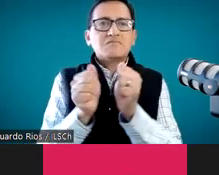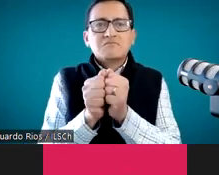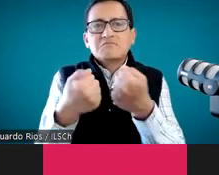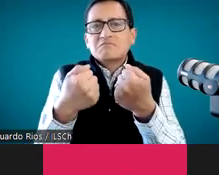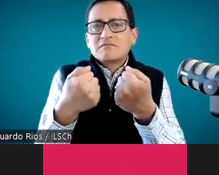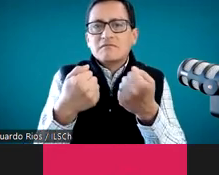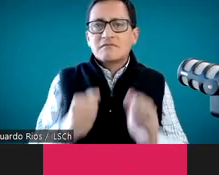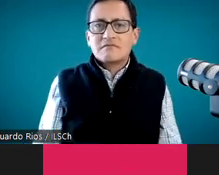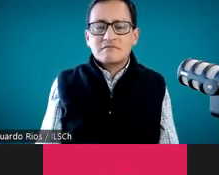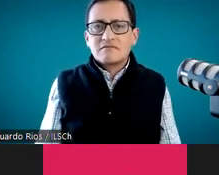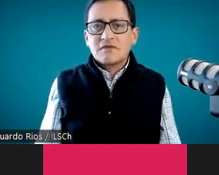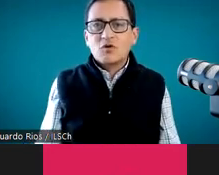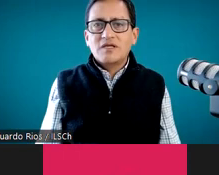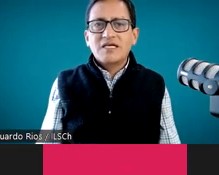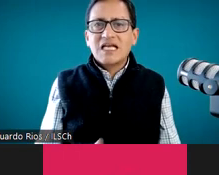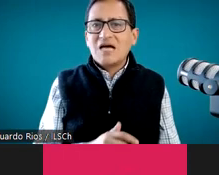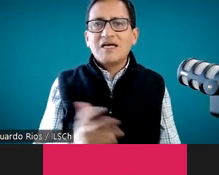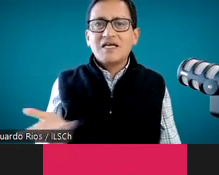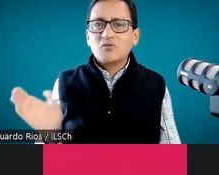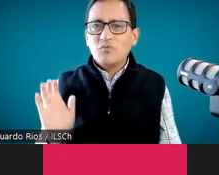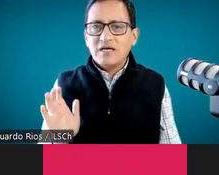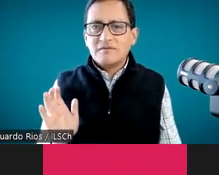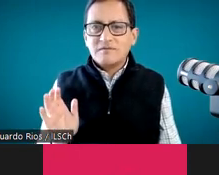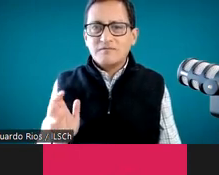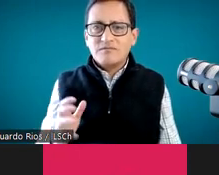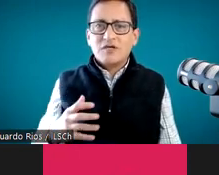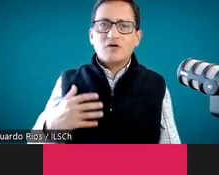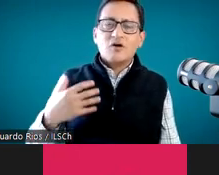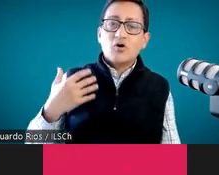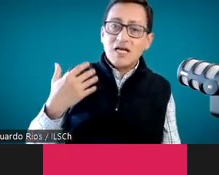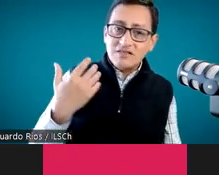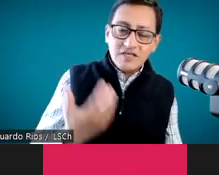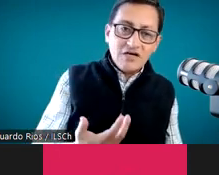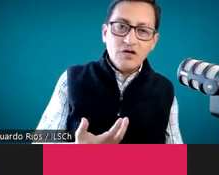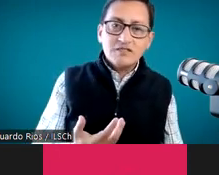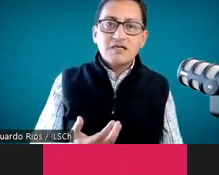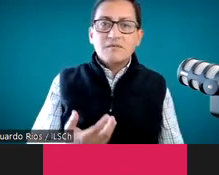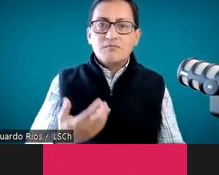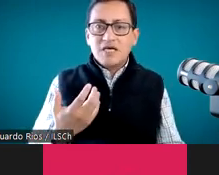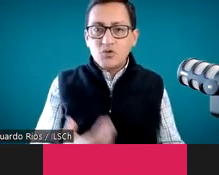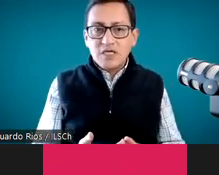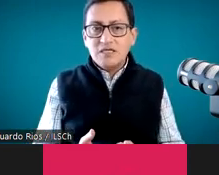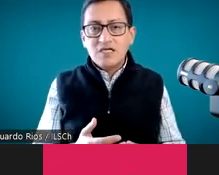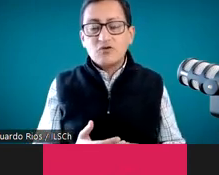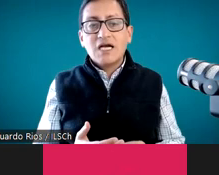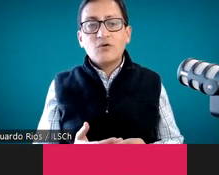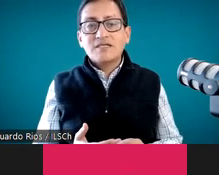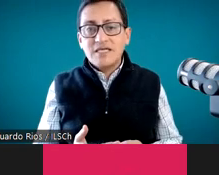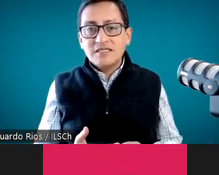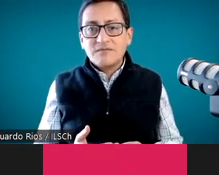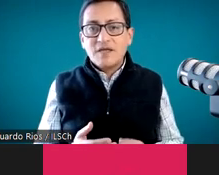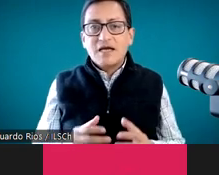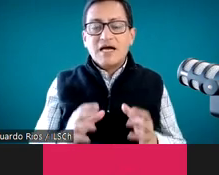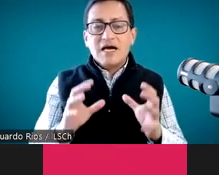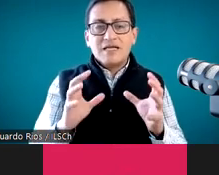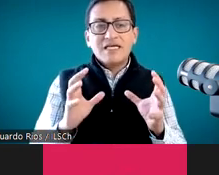así, no me indica nada más que es un pan. Pero los clasificadores me ayudan dentro de la lengua de